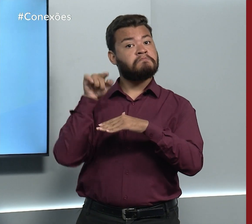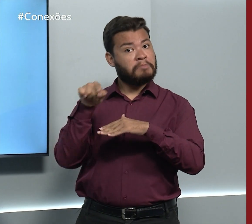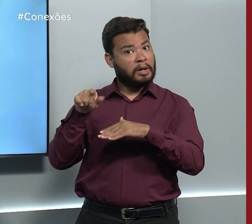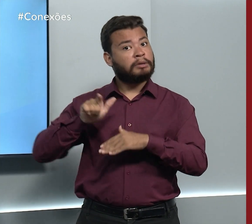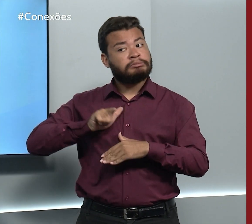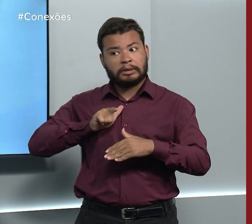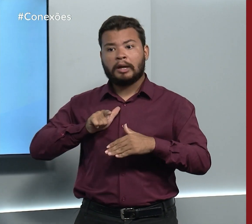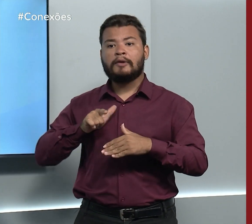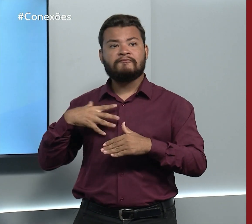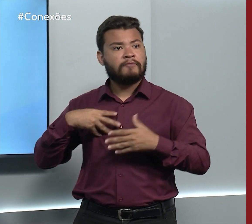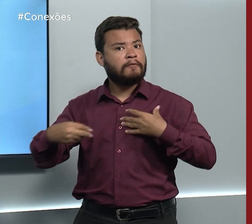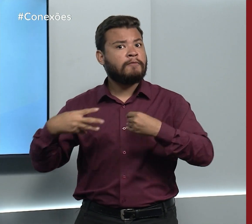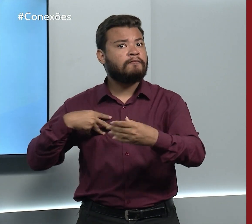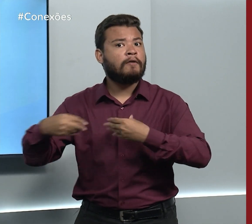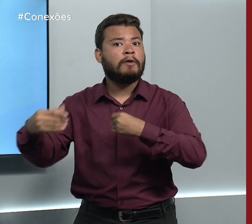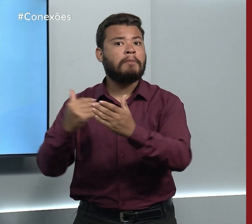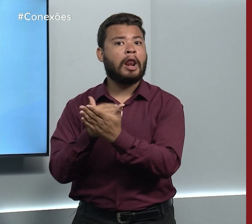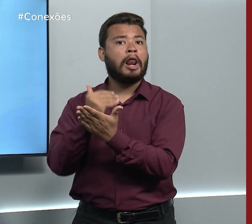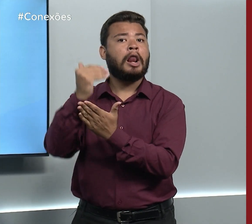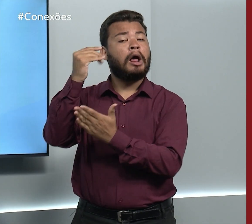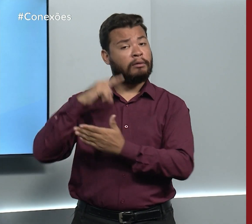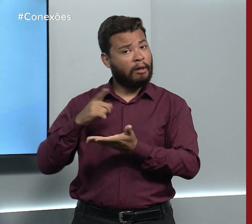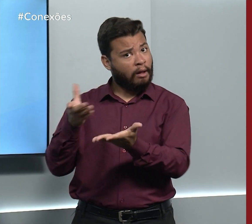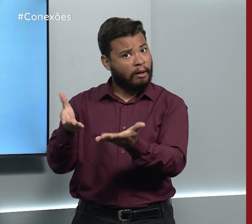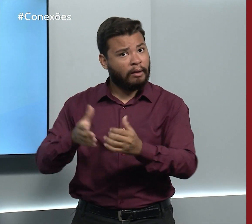nos nascimentos do país.